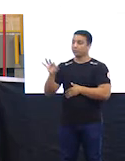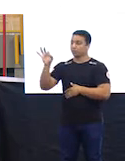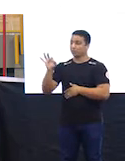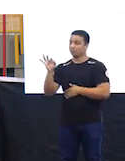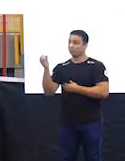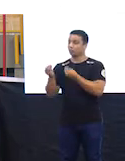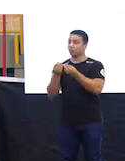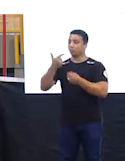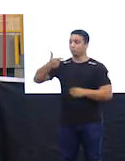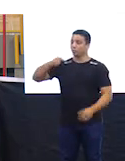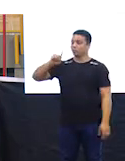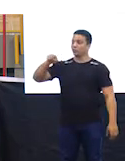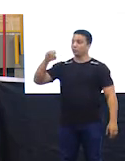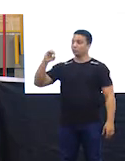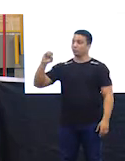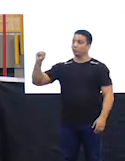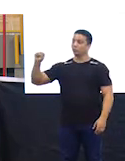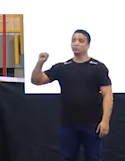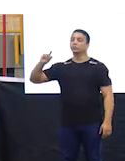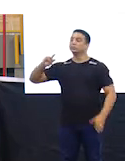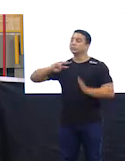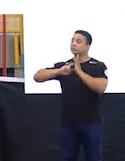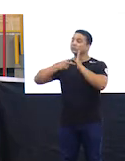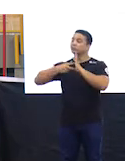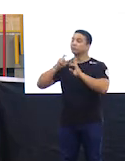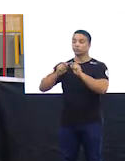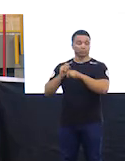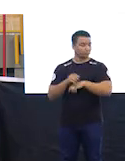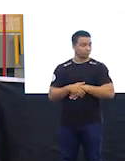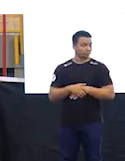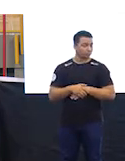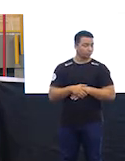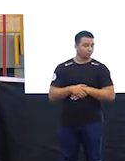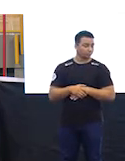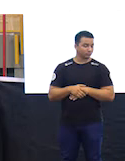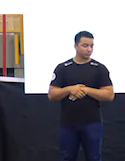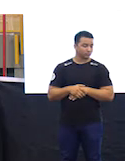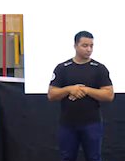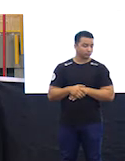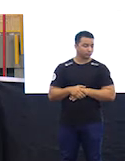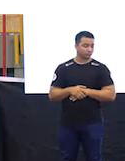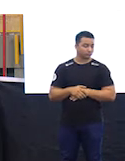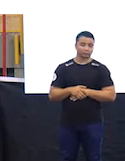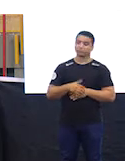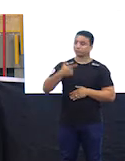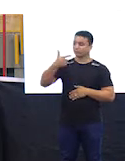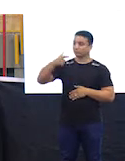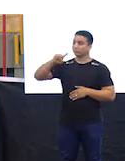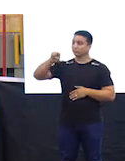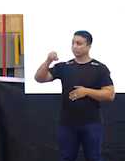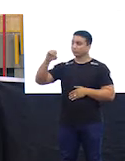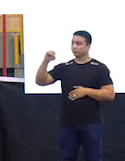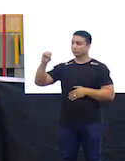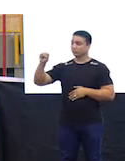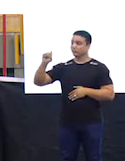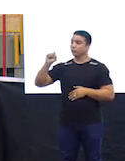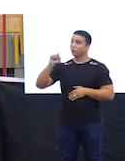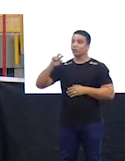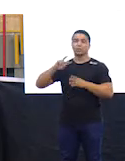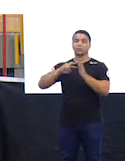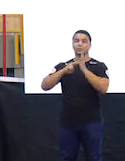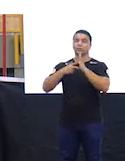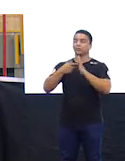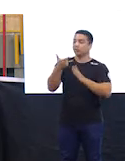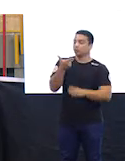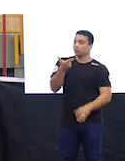porcentagem? O que é 2,08? A vírgula andando duas casinhas, 2,08 é o mesmo